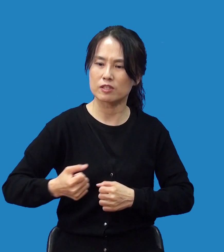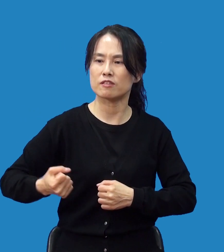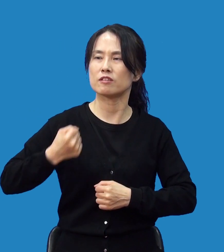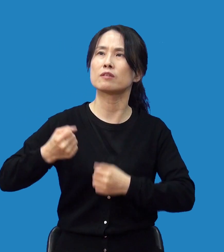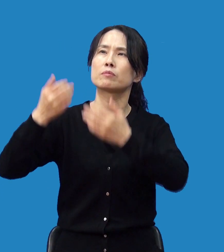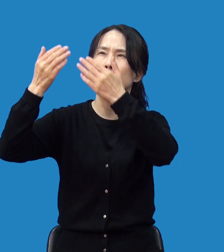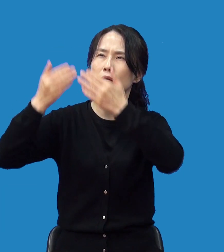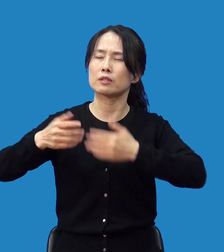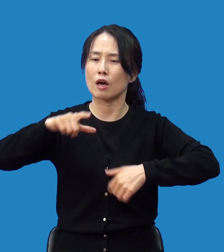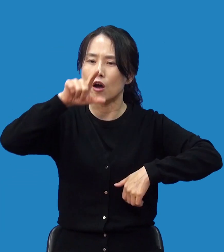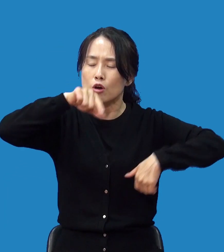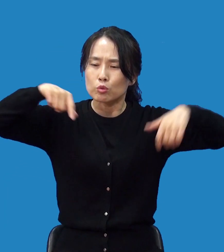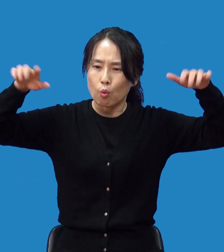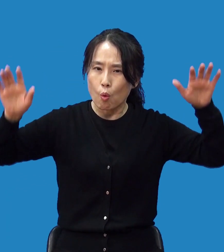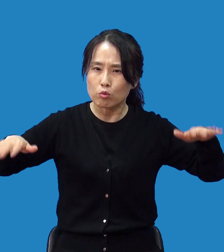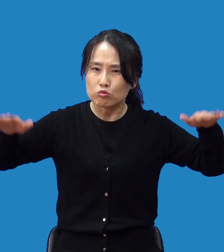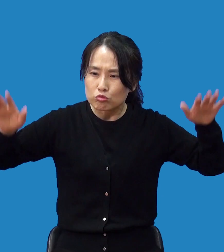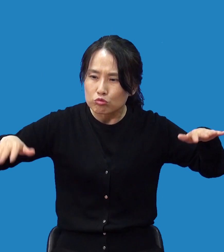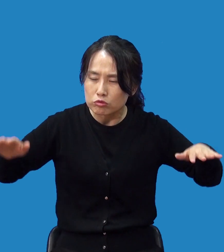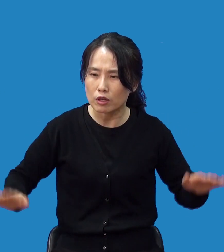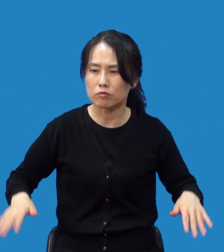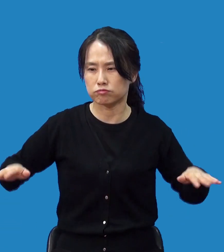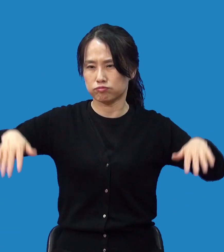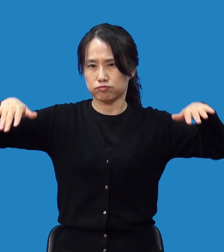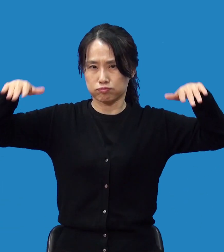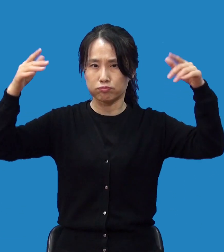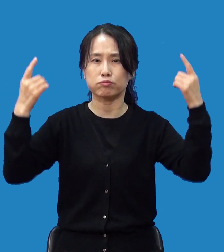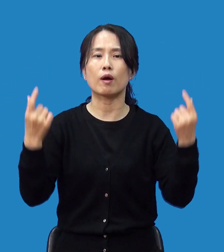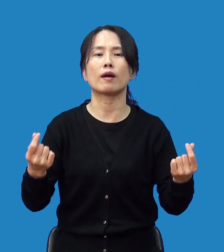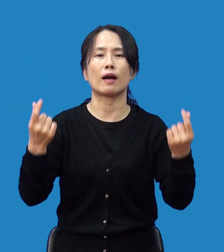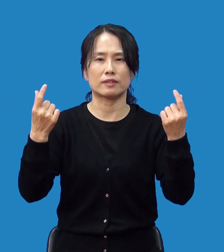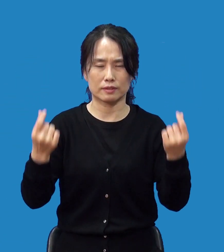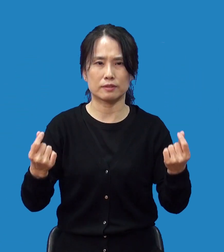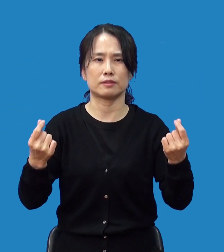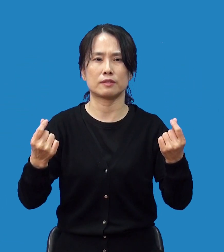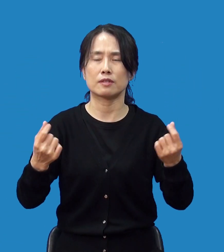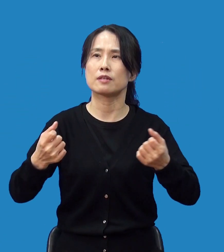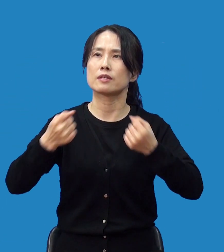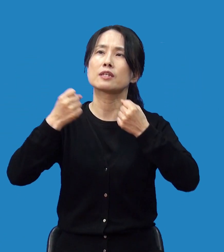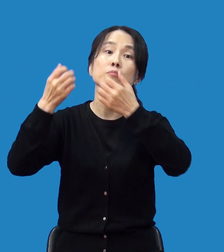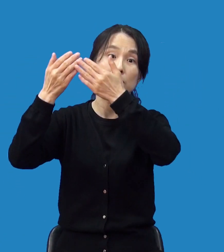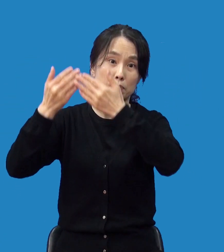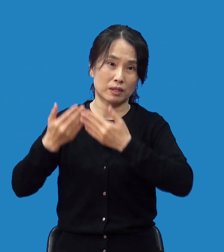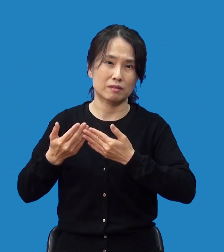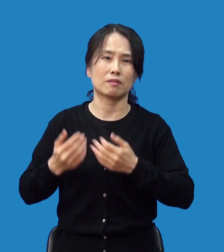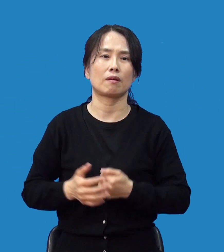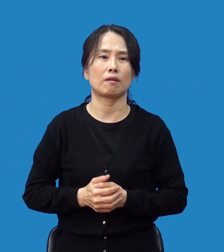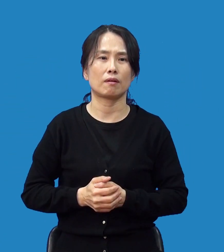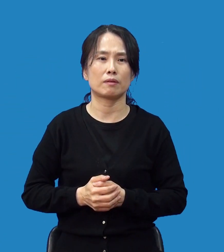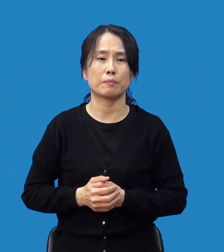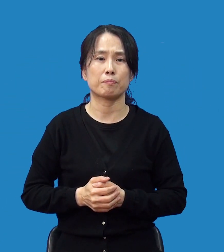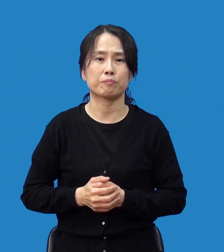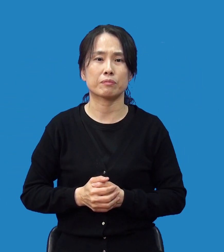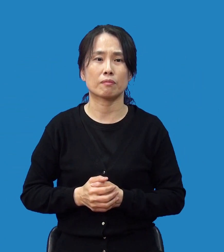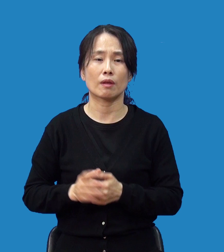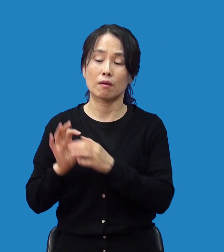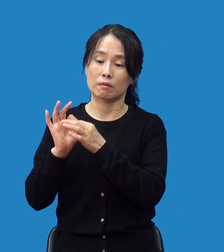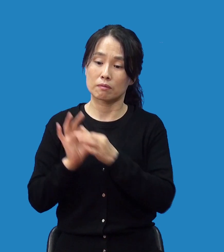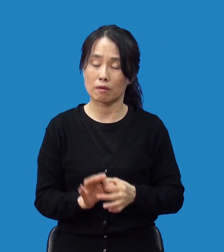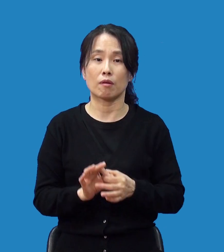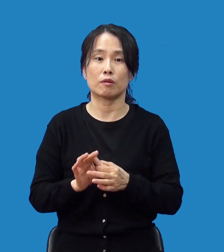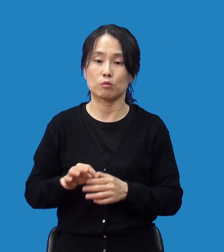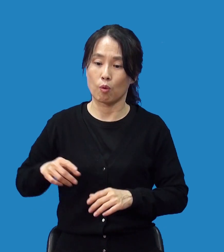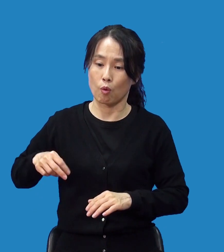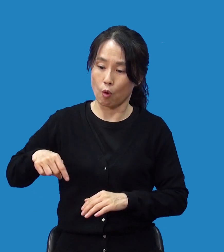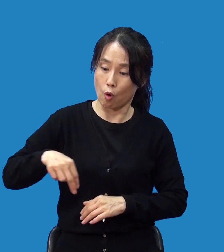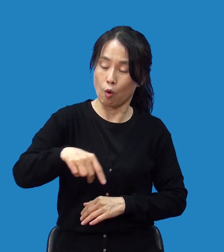독수리가 날개를 치며 솟아오르듯 올라갈 것이요. 아무리 지속적으로 걸어가도